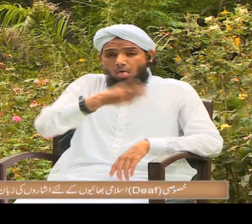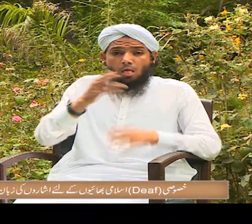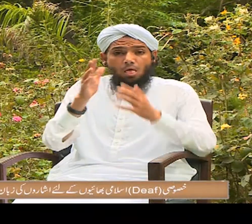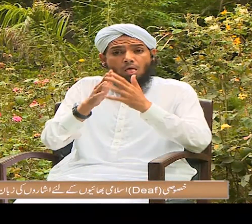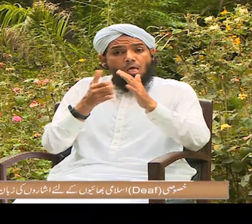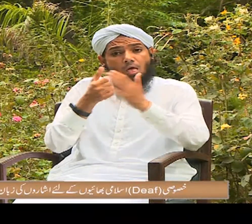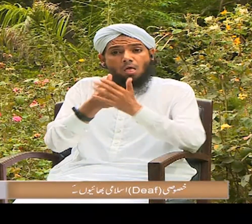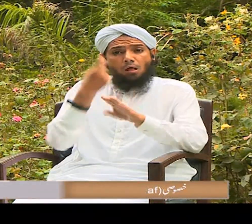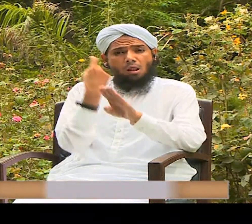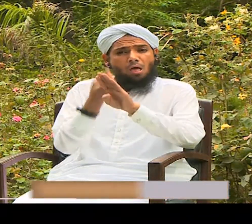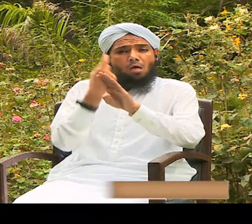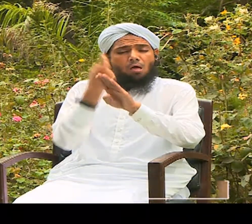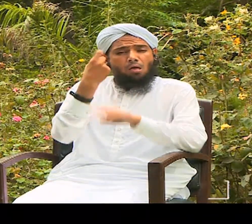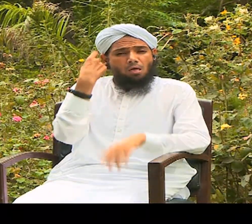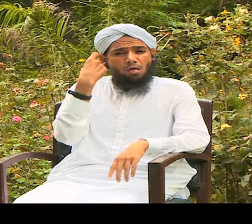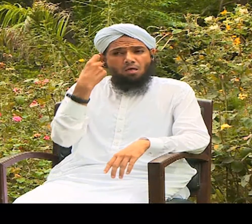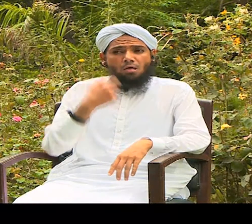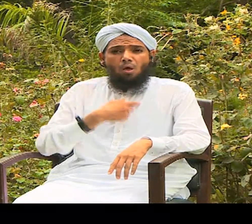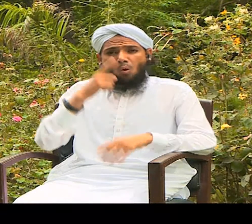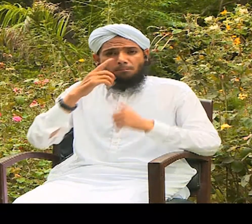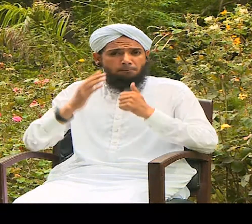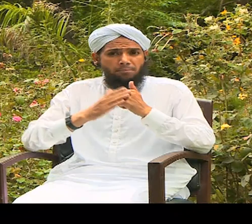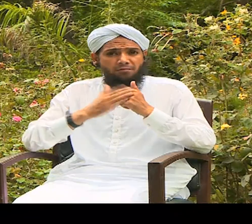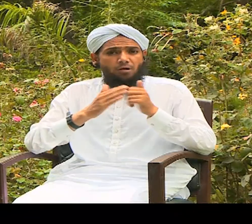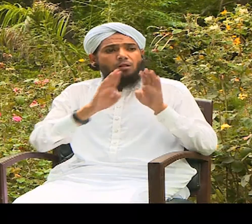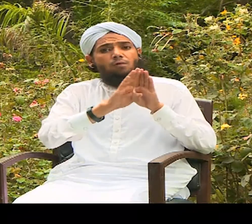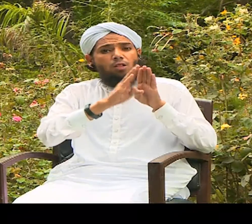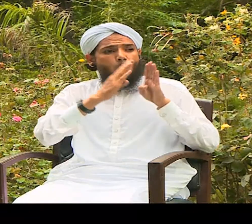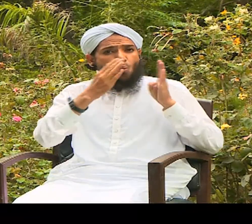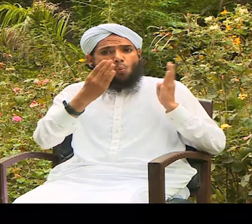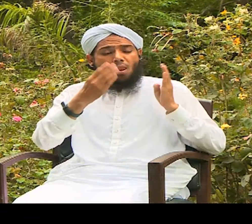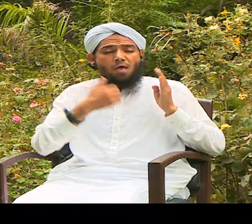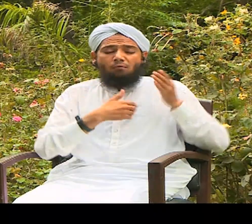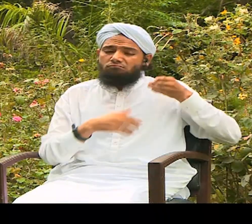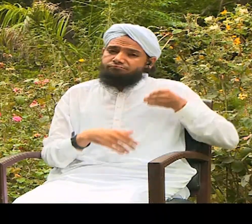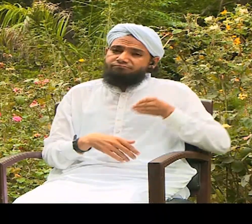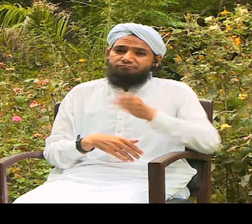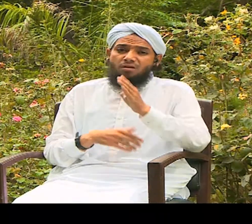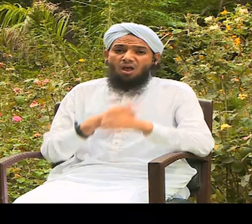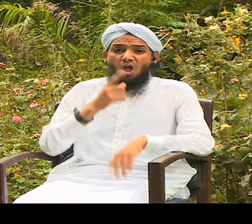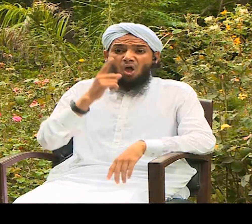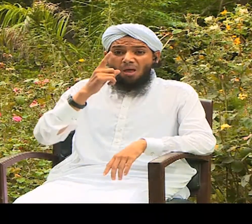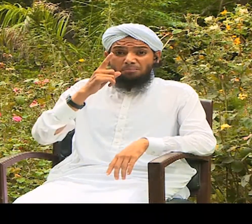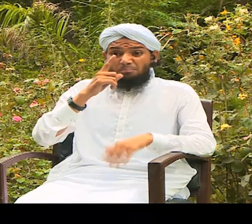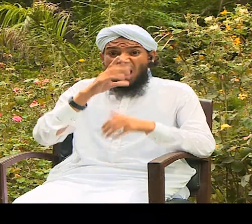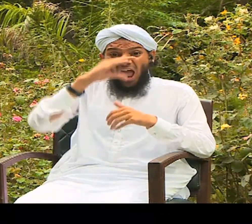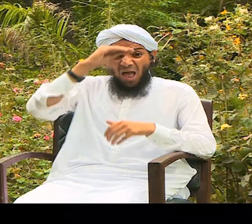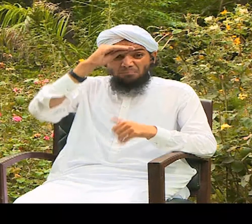گھر پہنچا اور دروازہ کھٹکھٹایا۔ میری زوجہ نے دروازہ کھولا، گھر میں داخل ہوا تو میری والدہ تنور